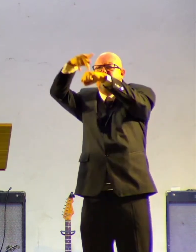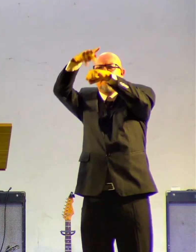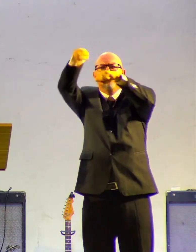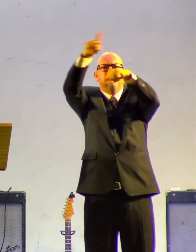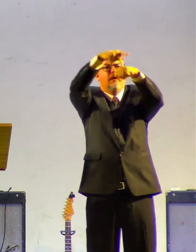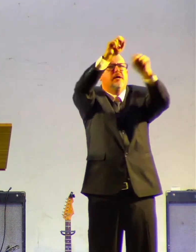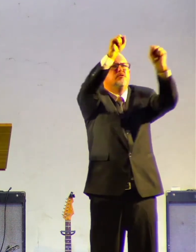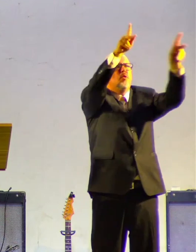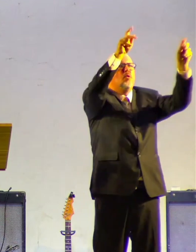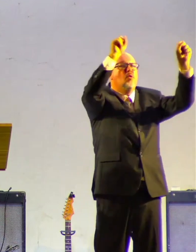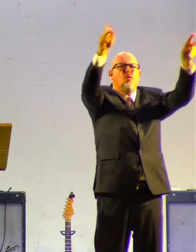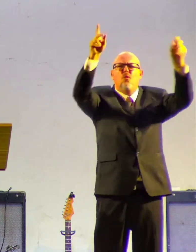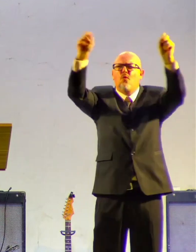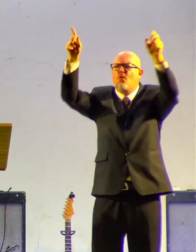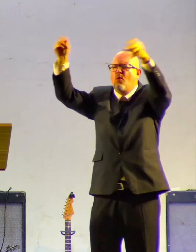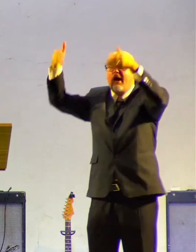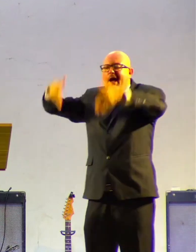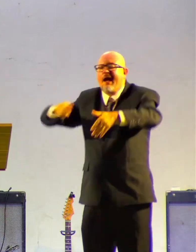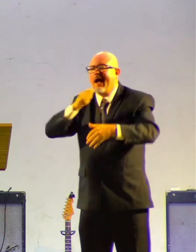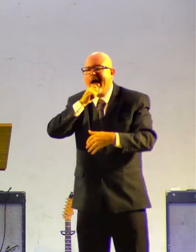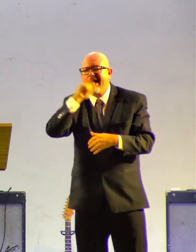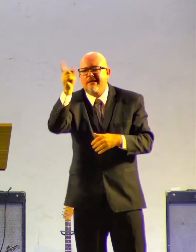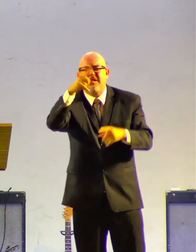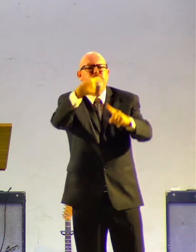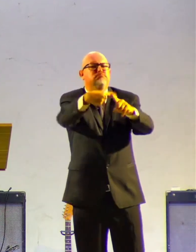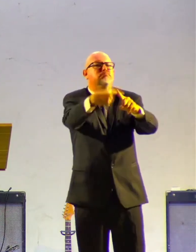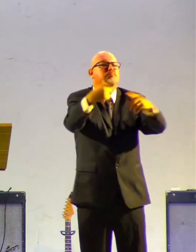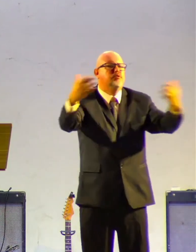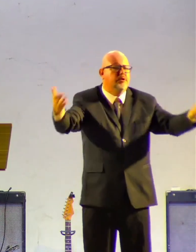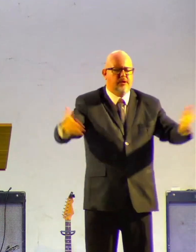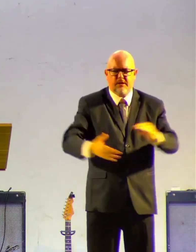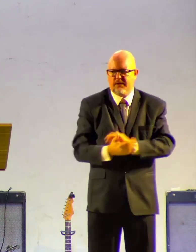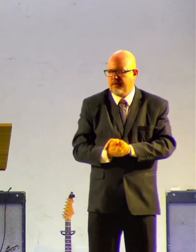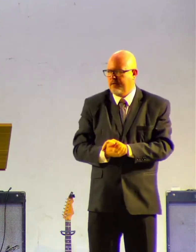isso, e ainda não chegou aqui?